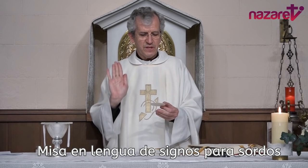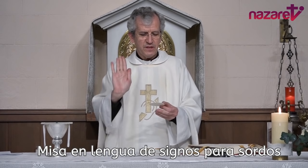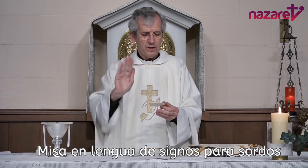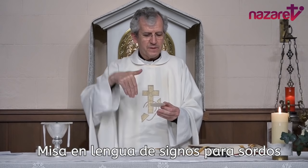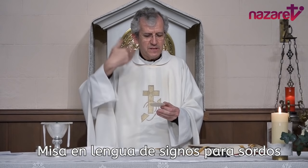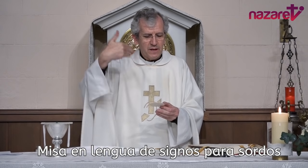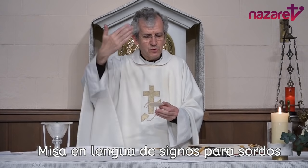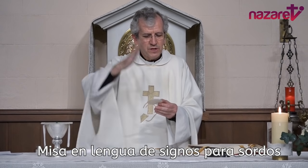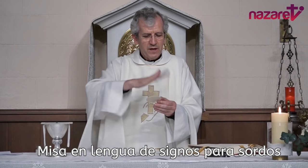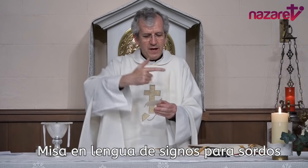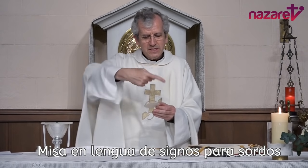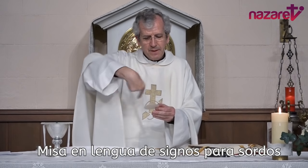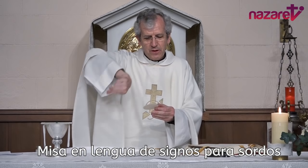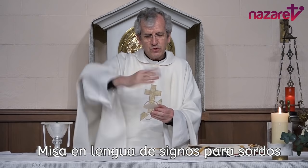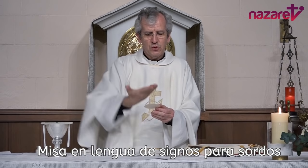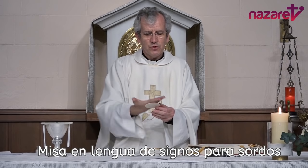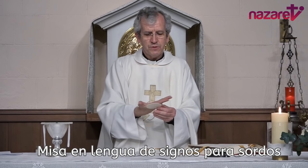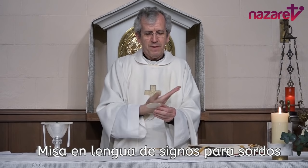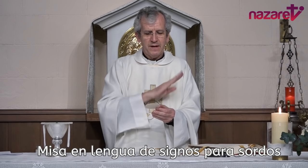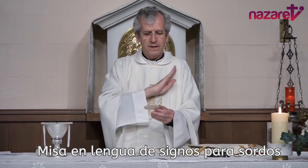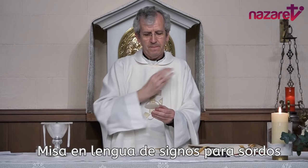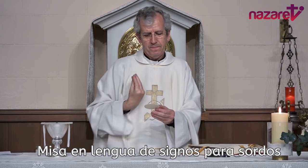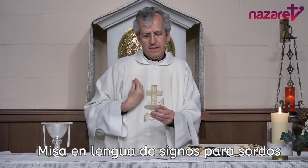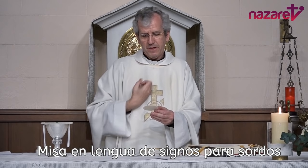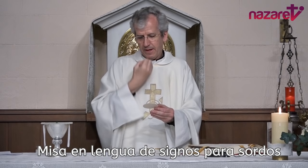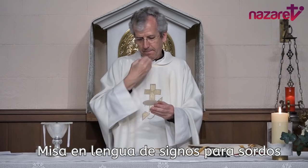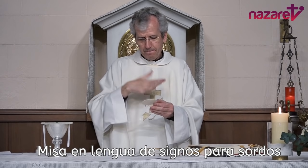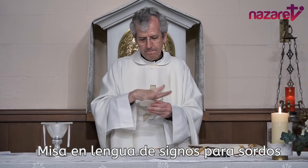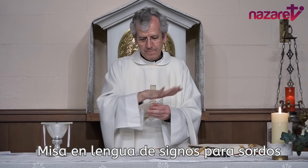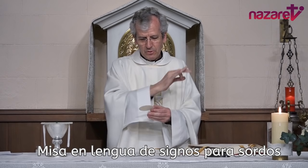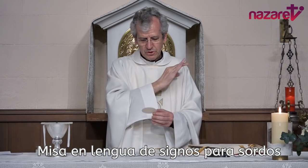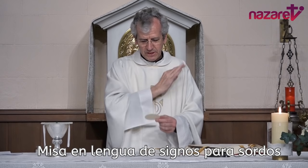generosidad y ahora te presentamos. Él será para nosotros pan de vida.